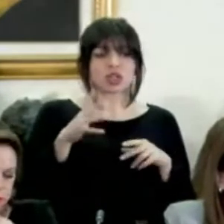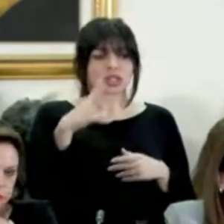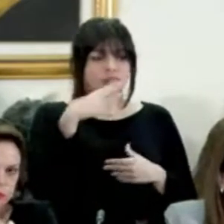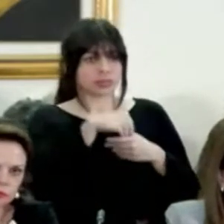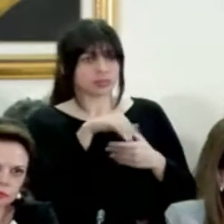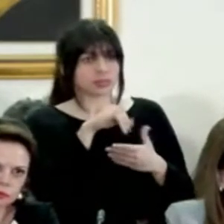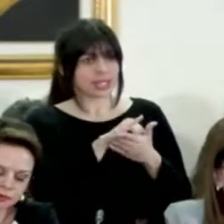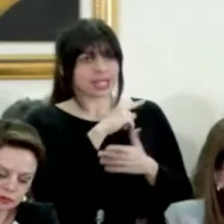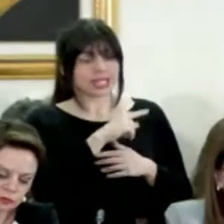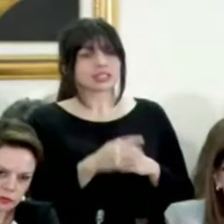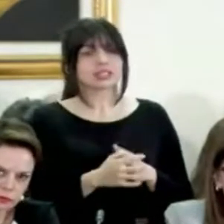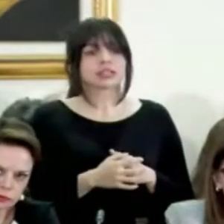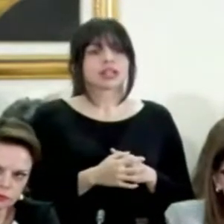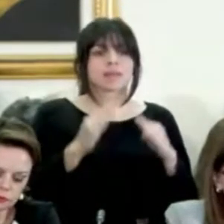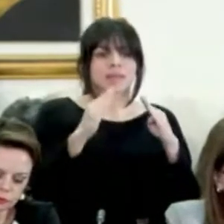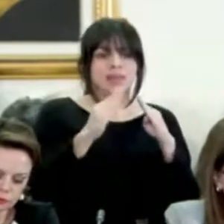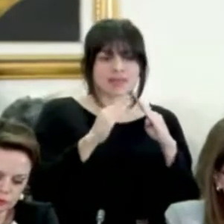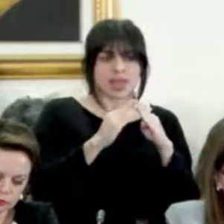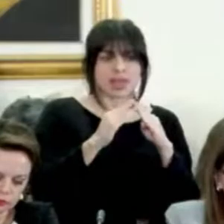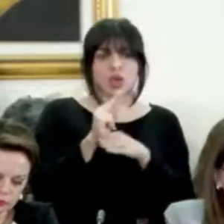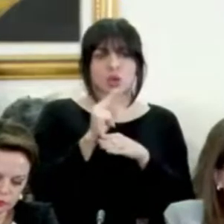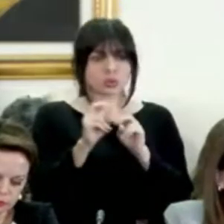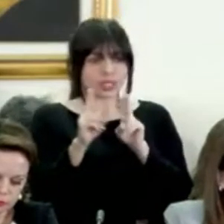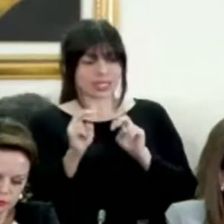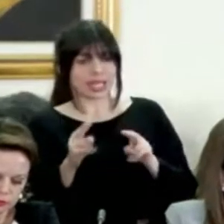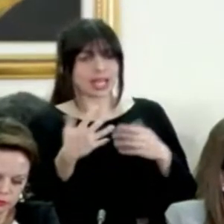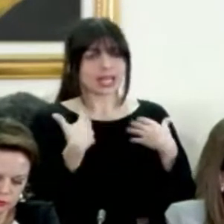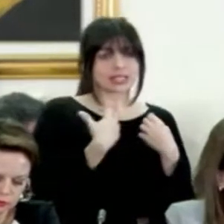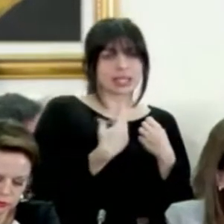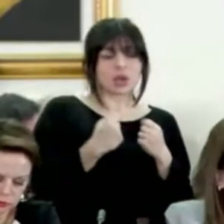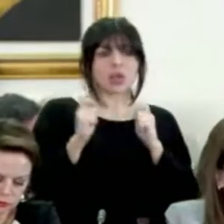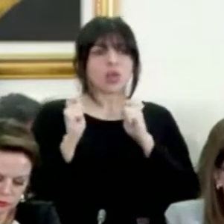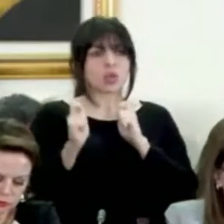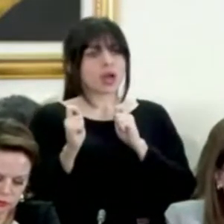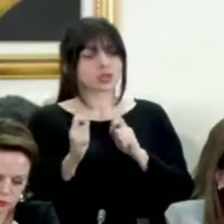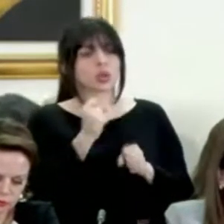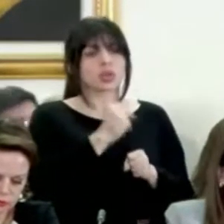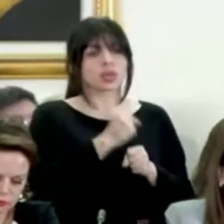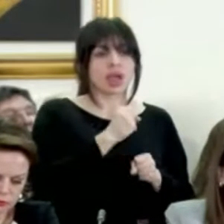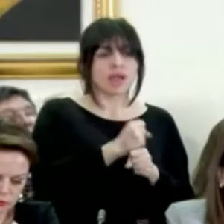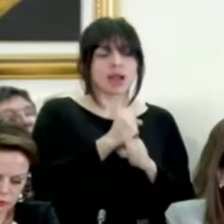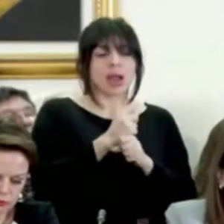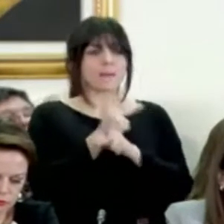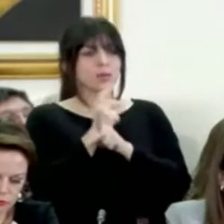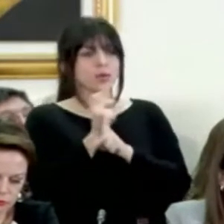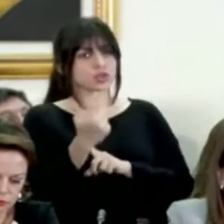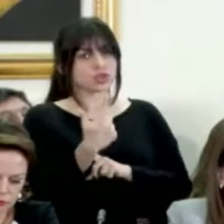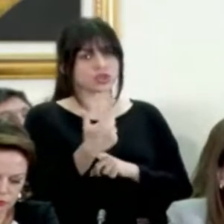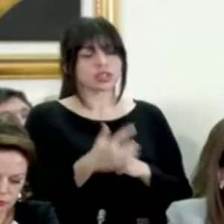este indicador es vivienda y uso de internet, salud, educación, trabajo y protección